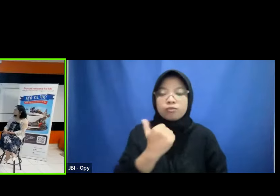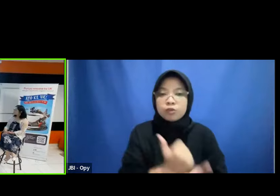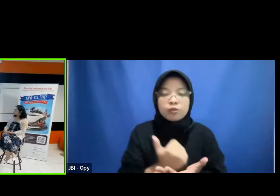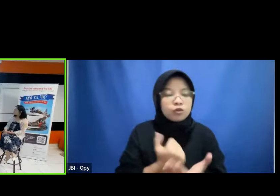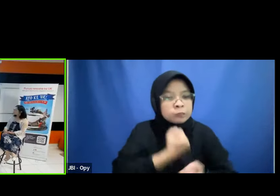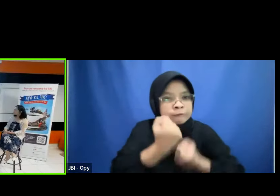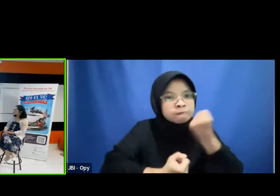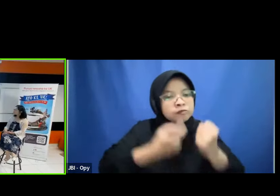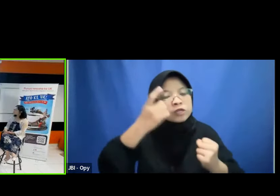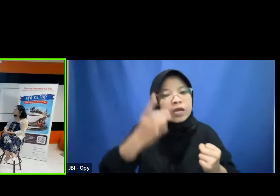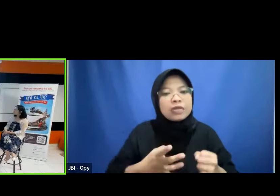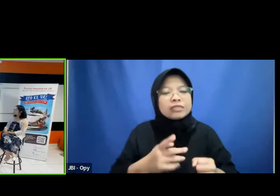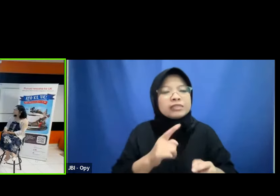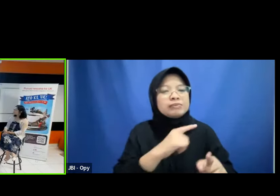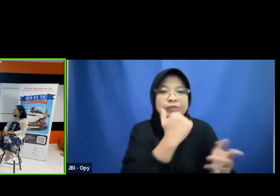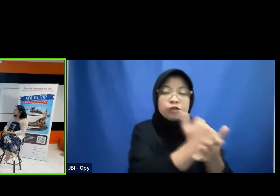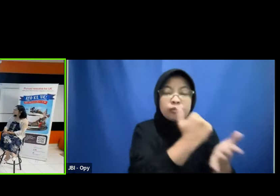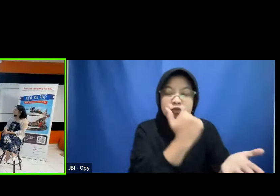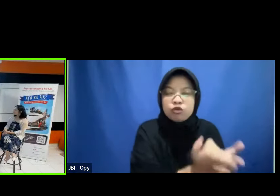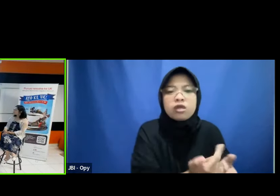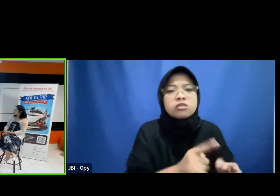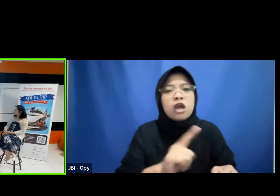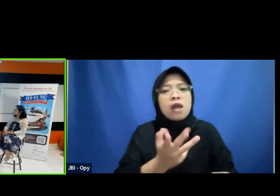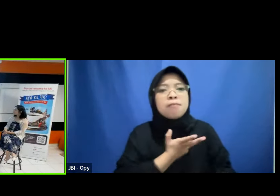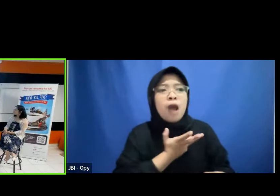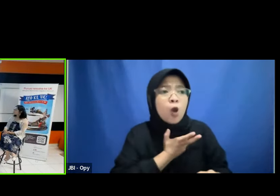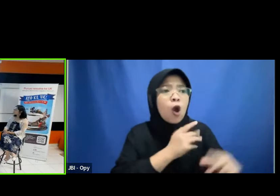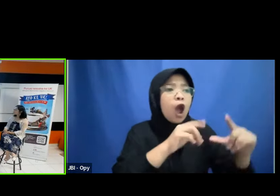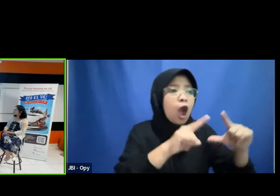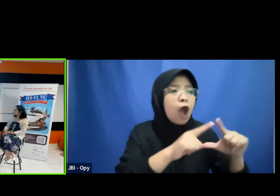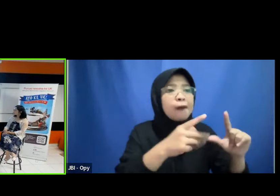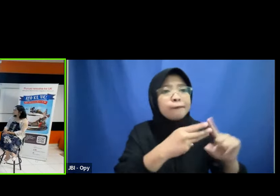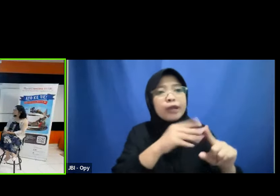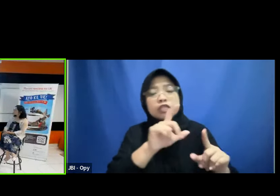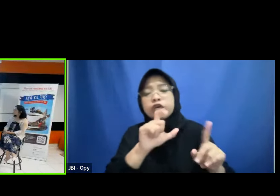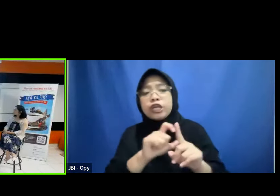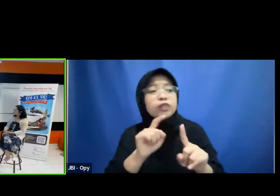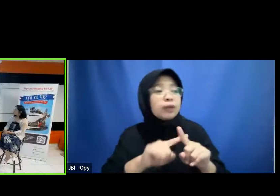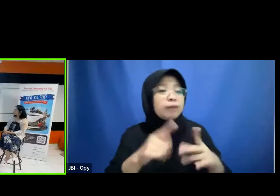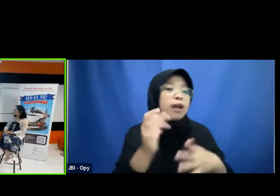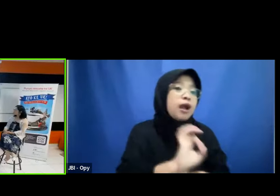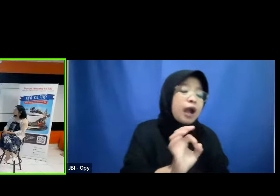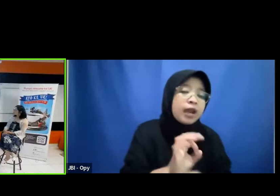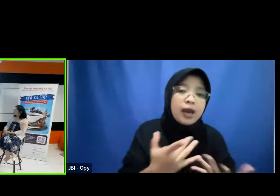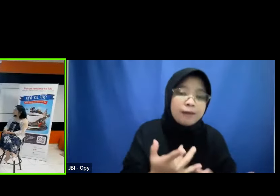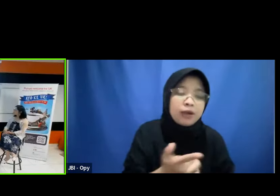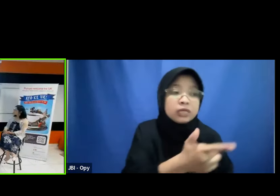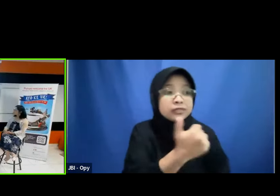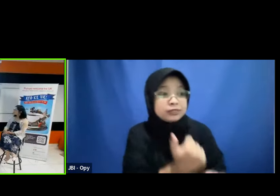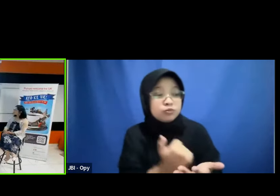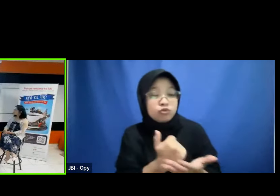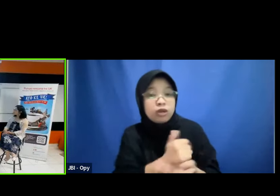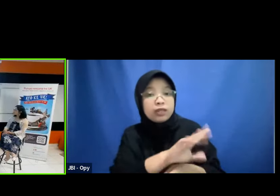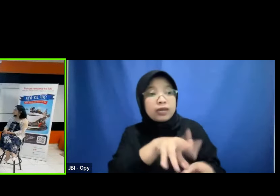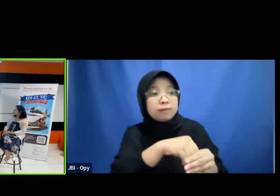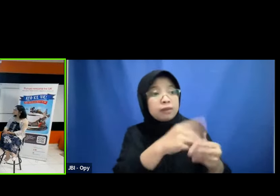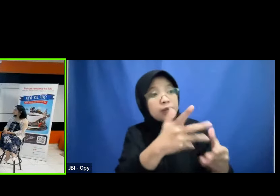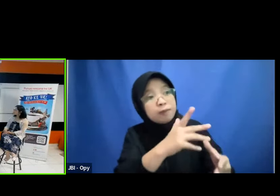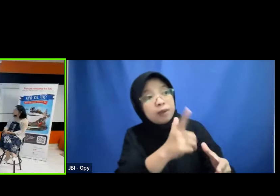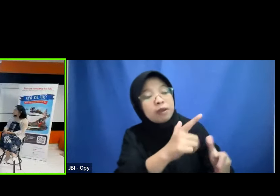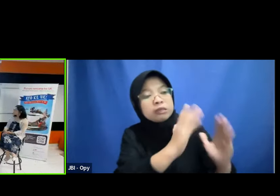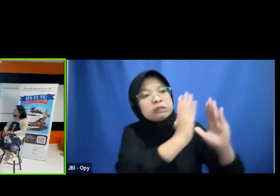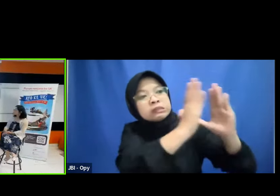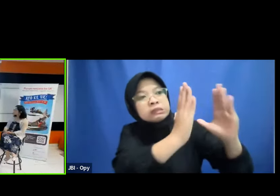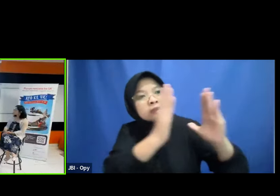realistis Jangan cuman bilang e pengin AB CD tapi gak ada kayak KR e apa yang bisa kalian lakukan di short term